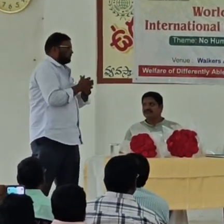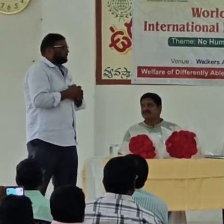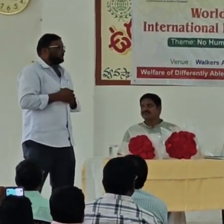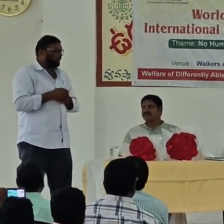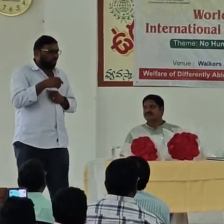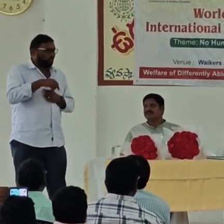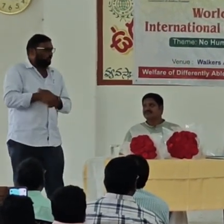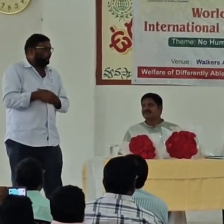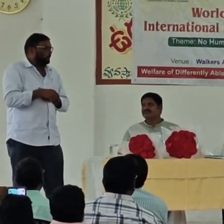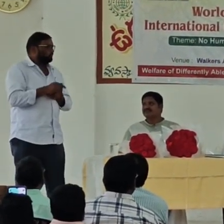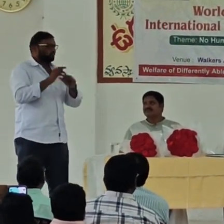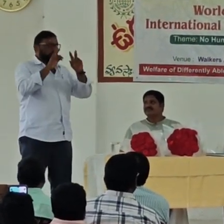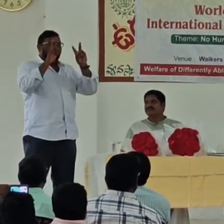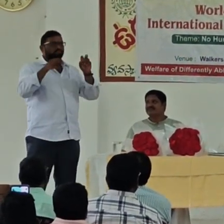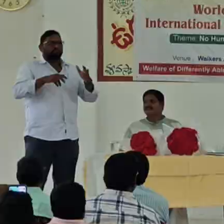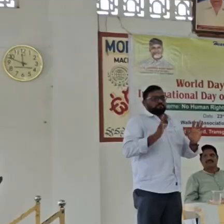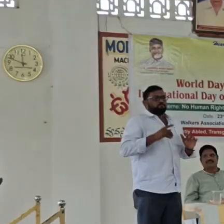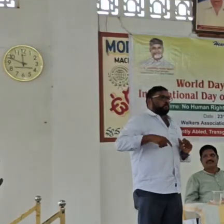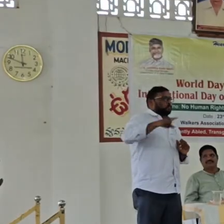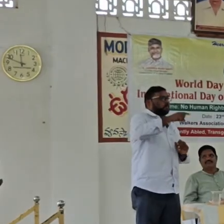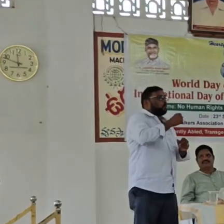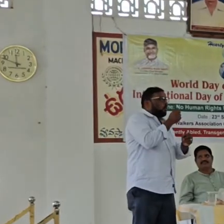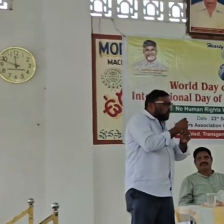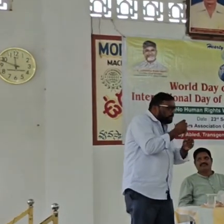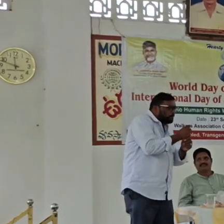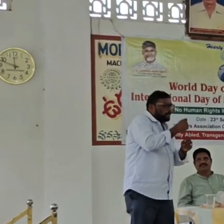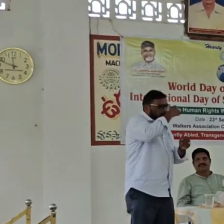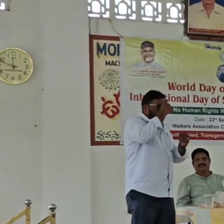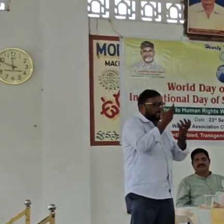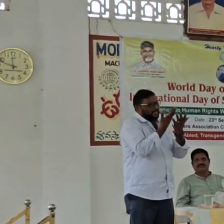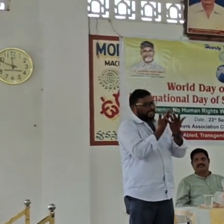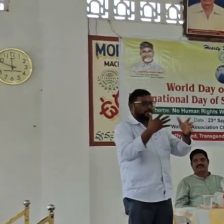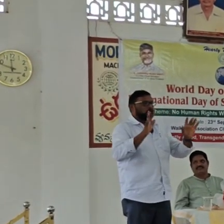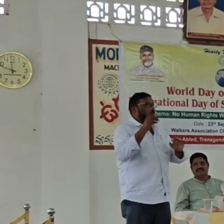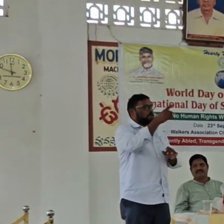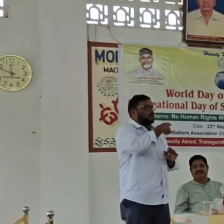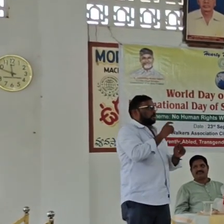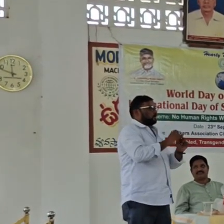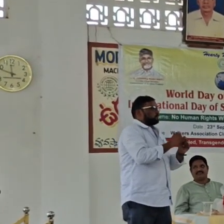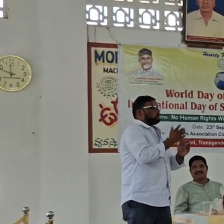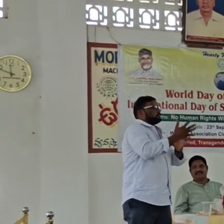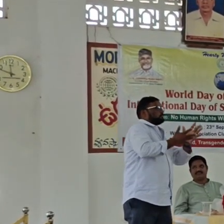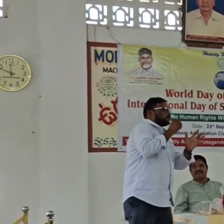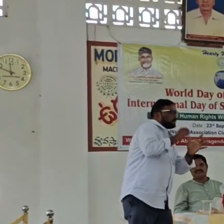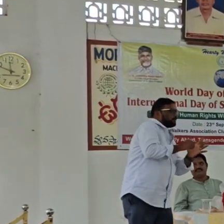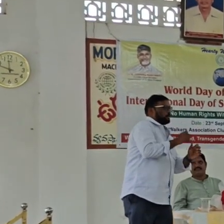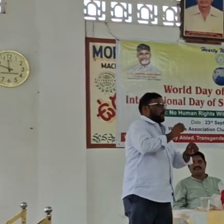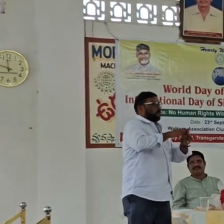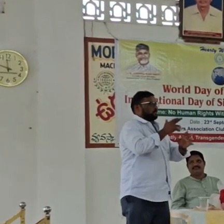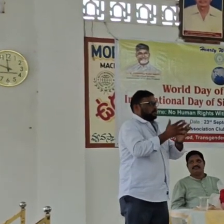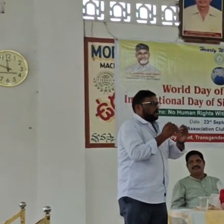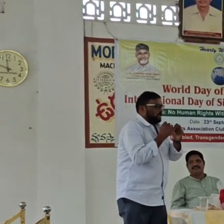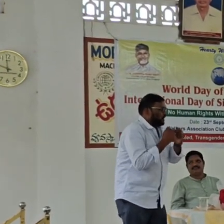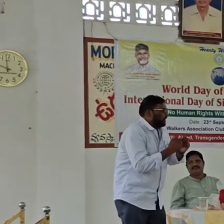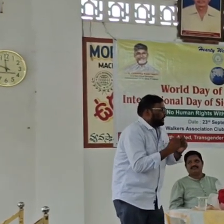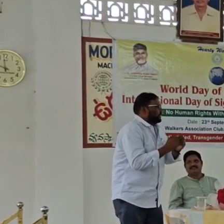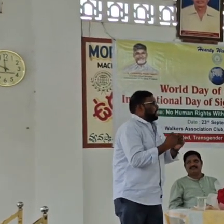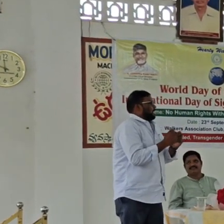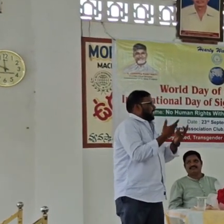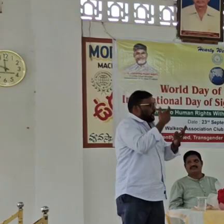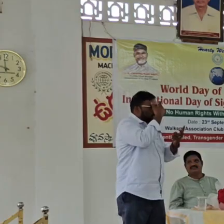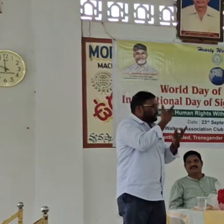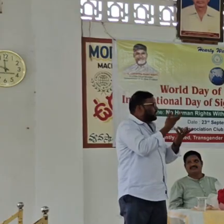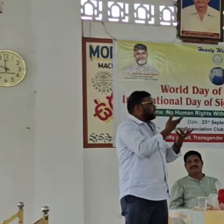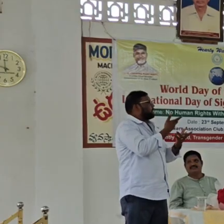కామరాజ్ సార్ గారికి, సీతారాం ప్రసాద్. మనం కూడా సొసైటీలో తక్కువ అనేటువంటి భావం లేకుండా నార్మల్తో పాటు